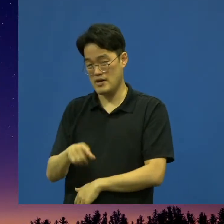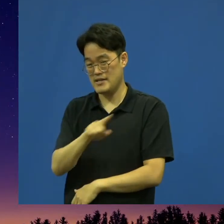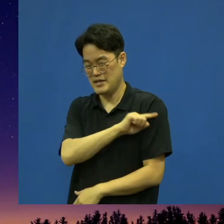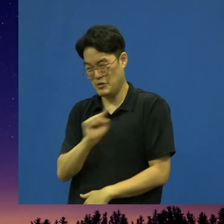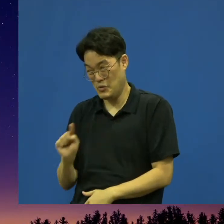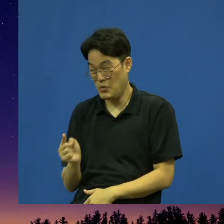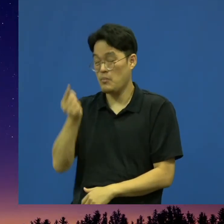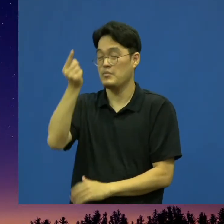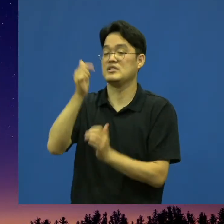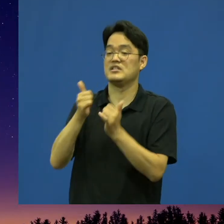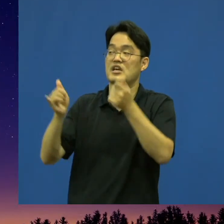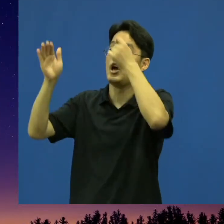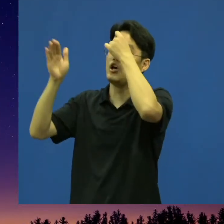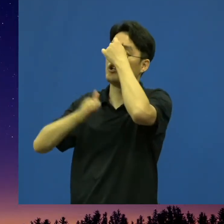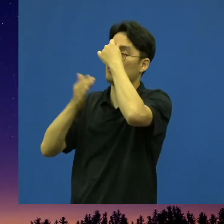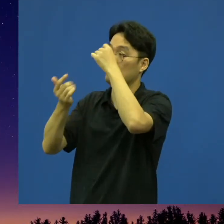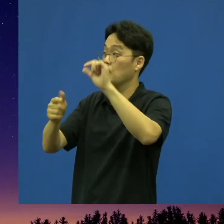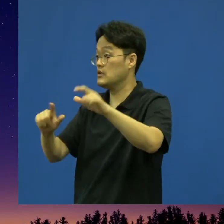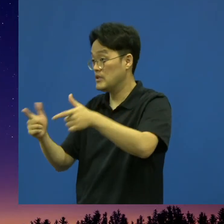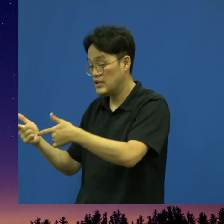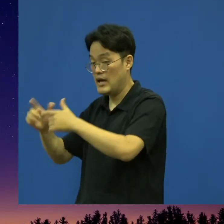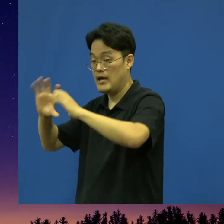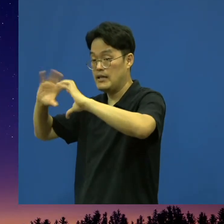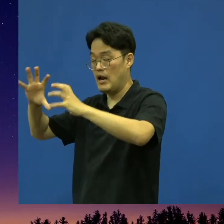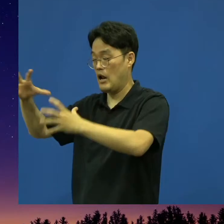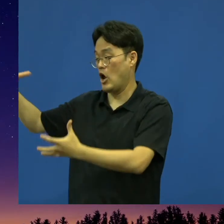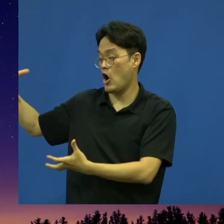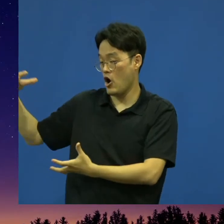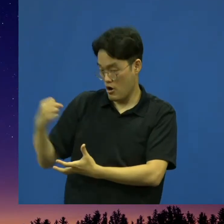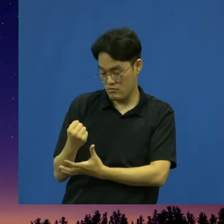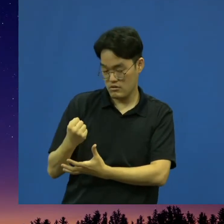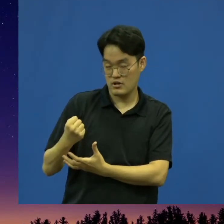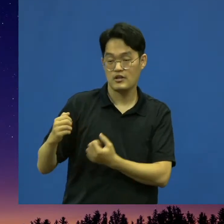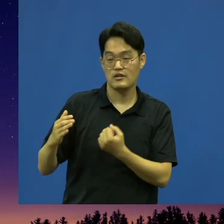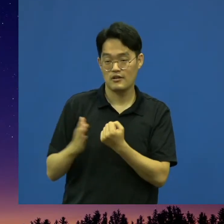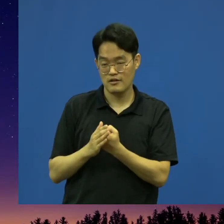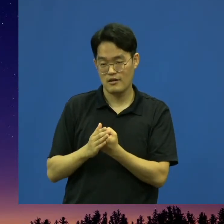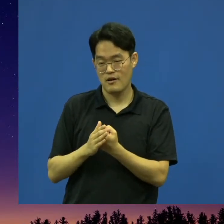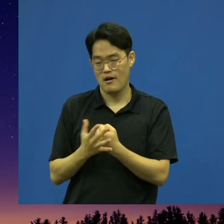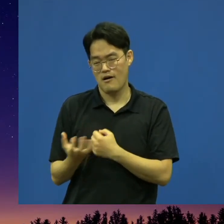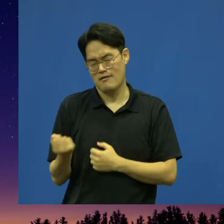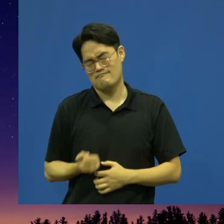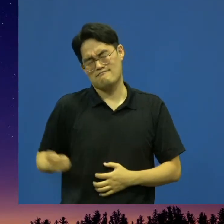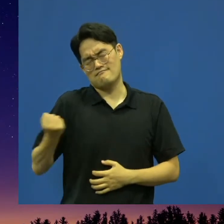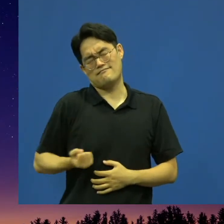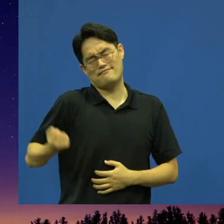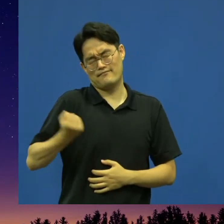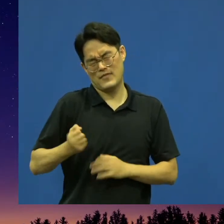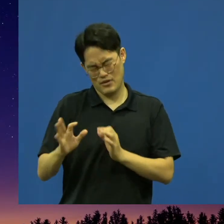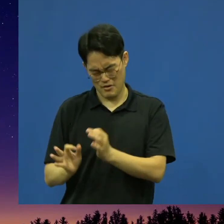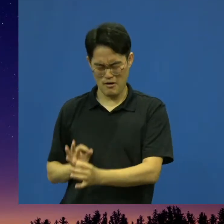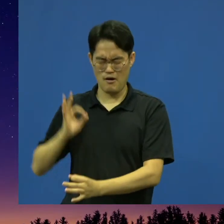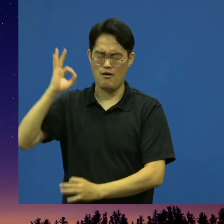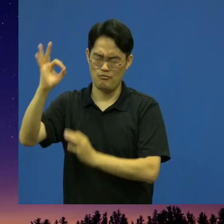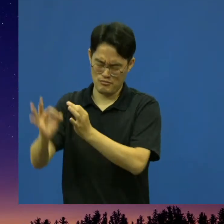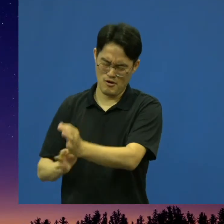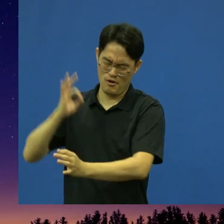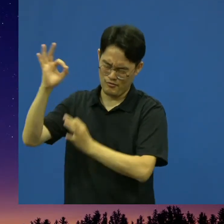이의 성도들이 나라를 얻으리니 그 누림이 영원하고 영원하고 영원하리라.